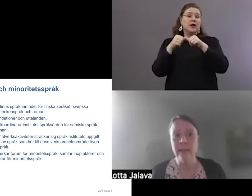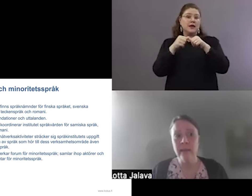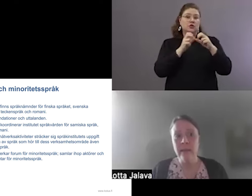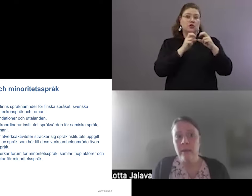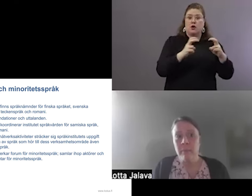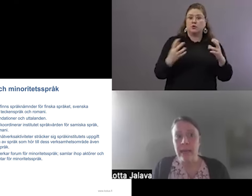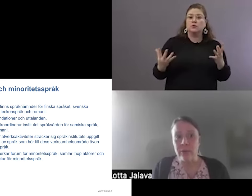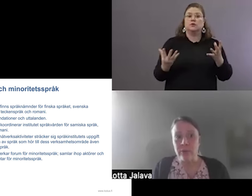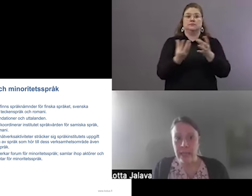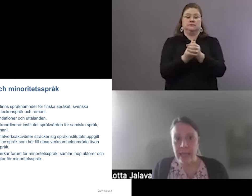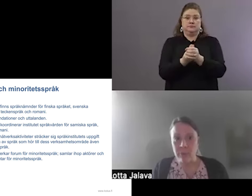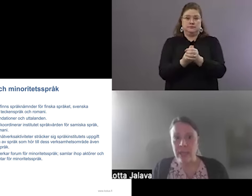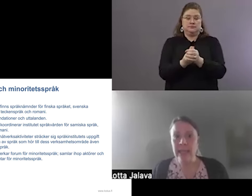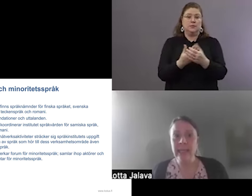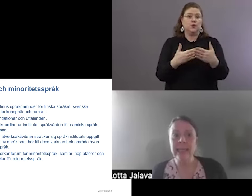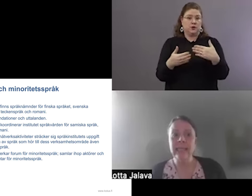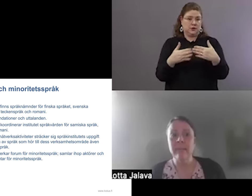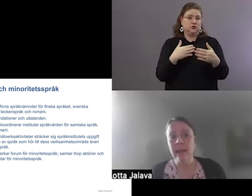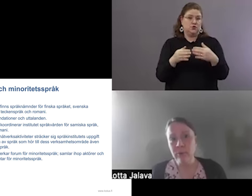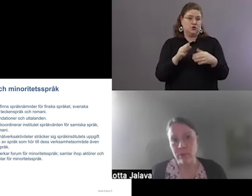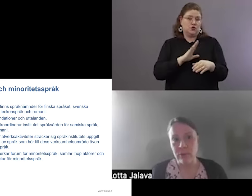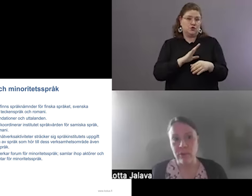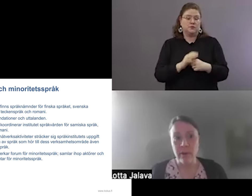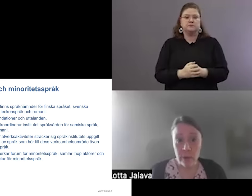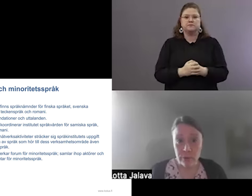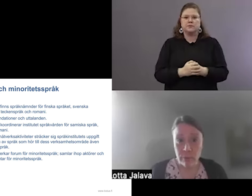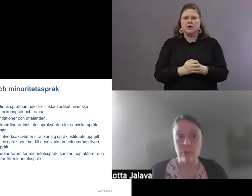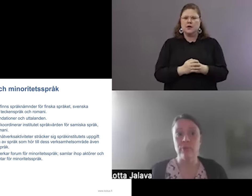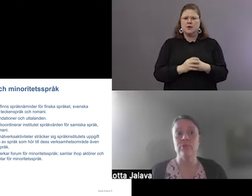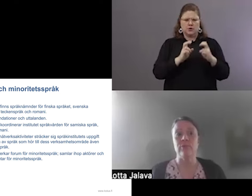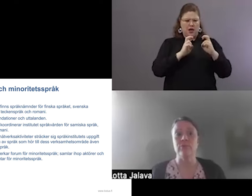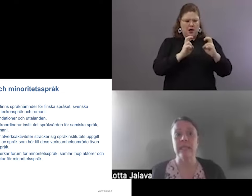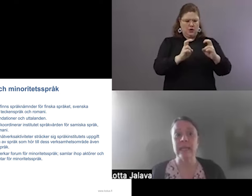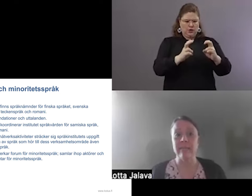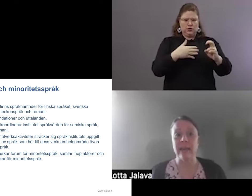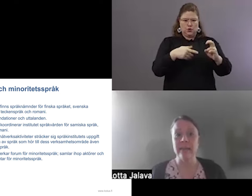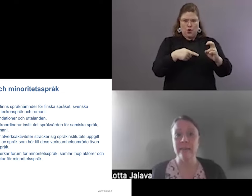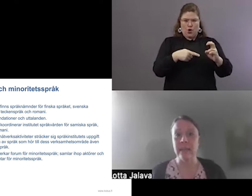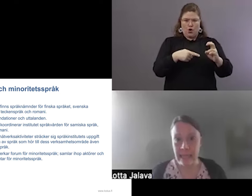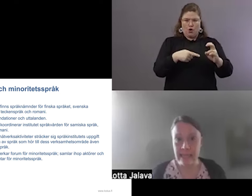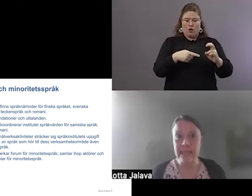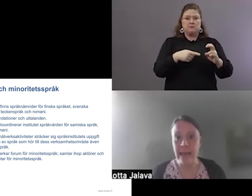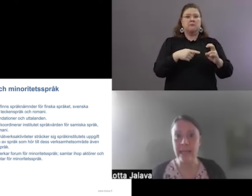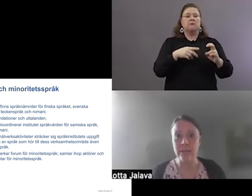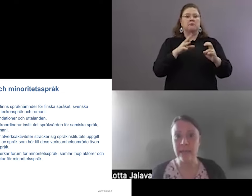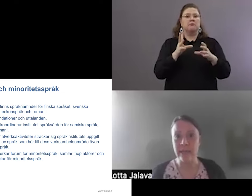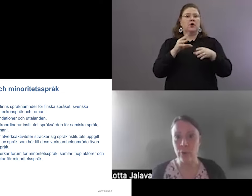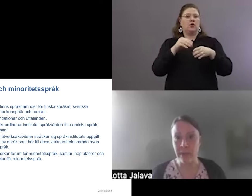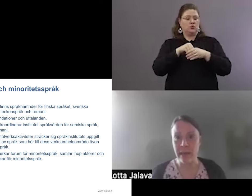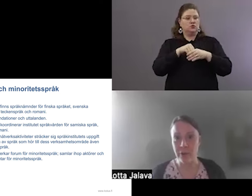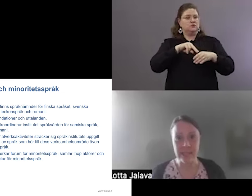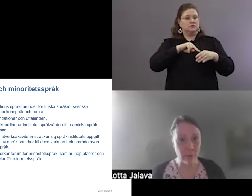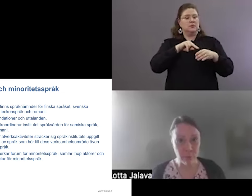kanssa paljon tekee, mutta ajattelen, että tämän lautakuntatyön kautta myös Kotuksen tehtävä edistää